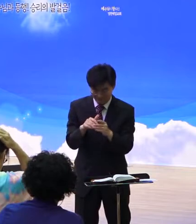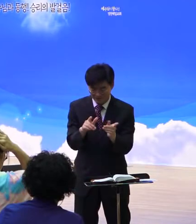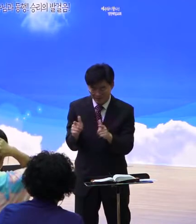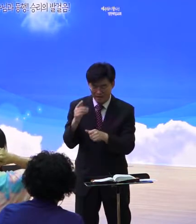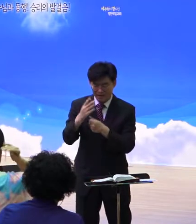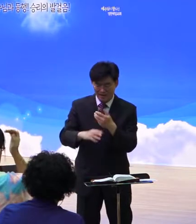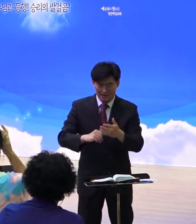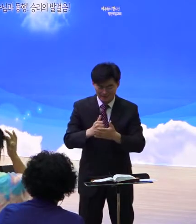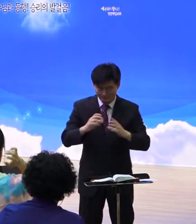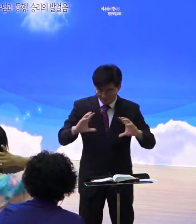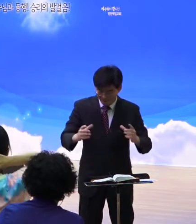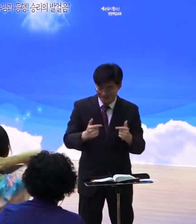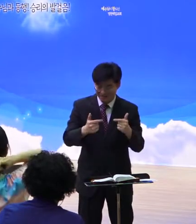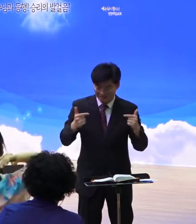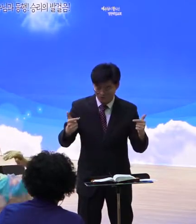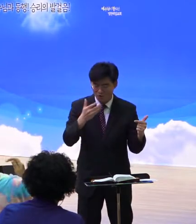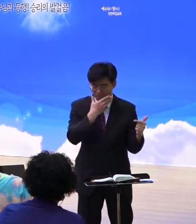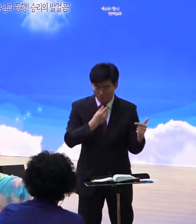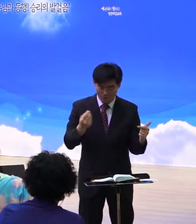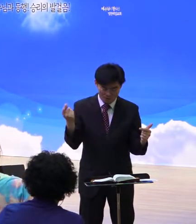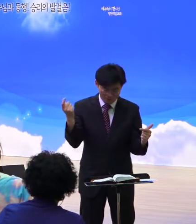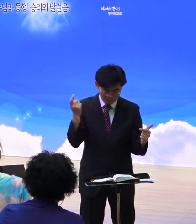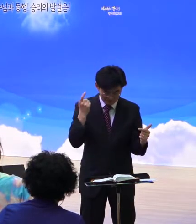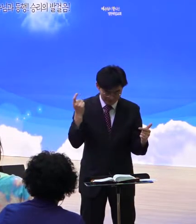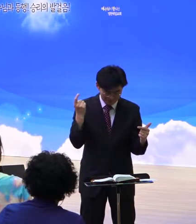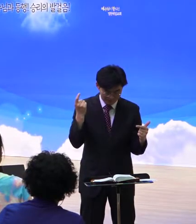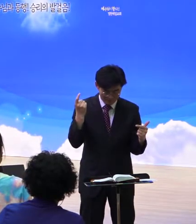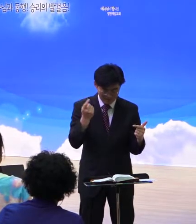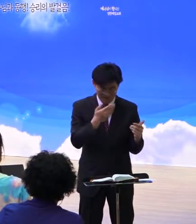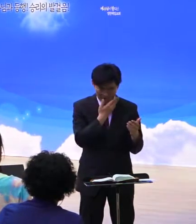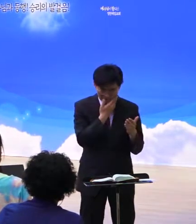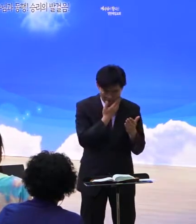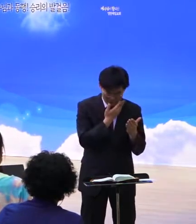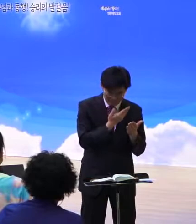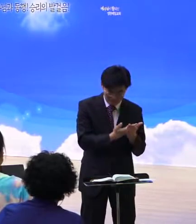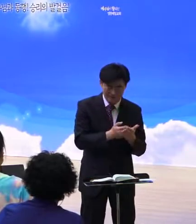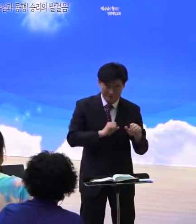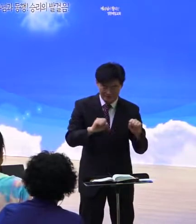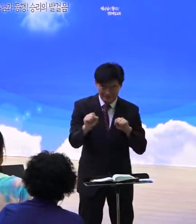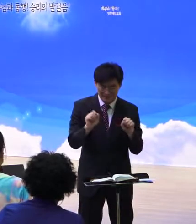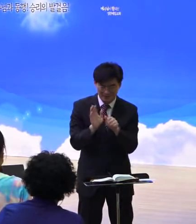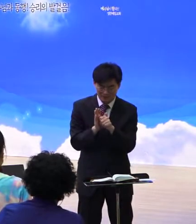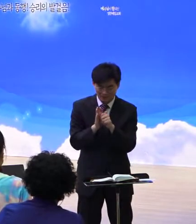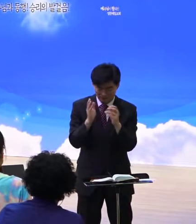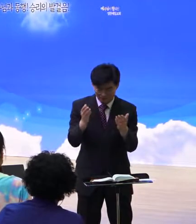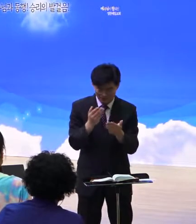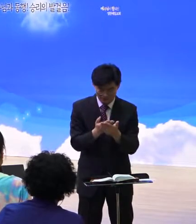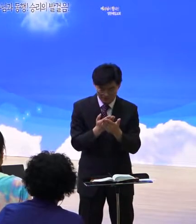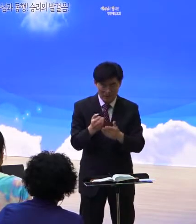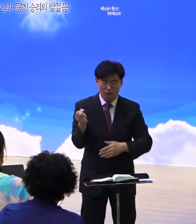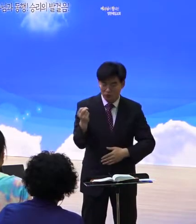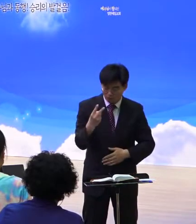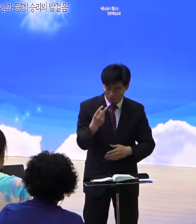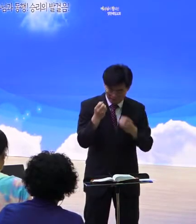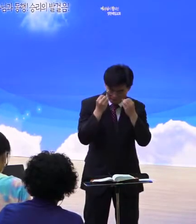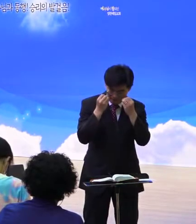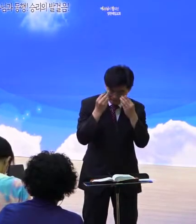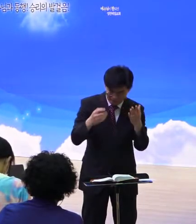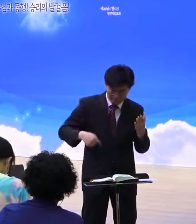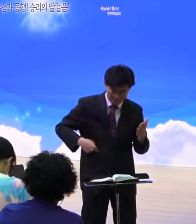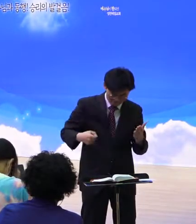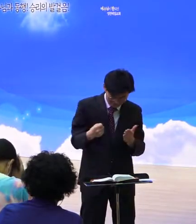확장에, 복음의 사역에 귀하게 쓰여지게 하여 주시옵소서. 또한 우리들의 새로운 결단과 우리의 인생과